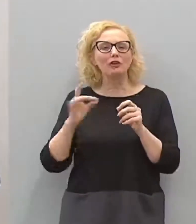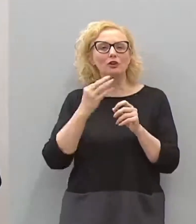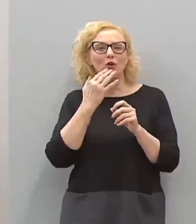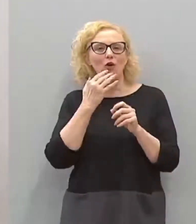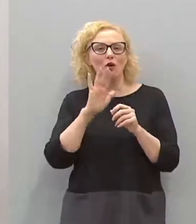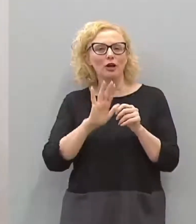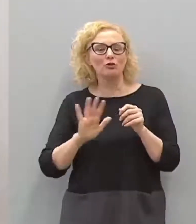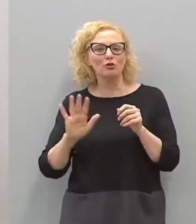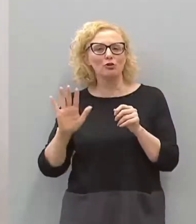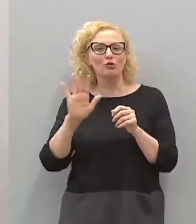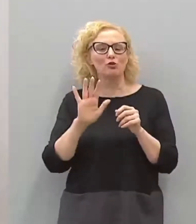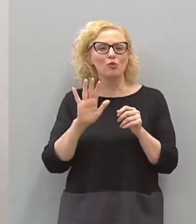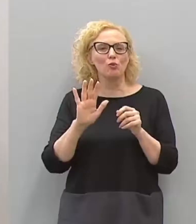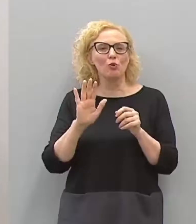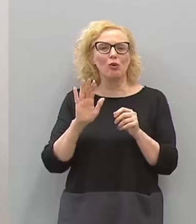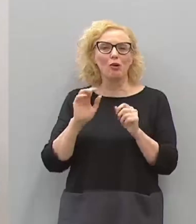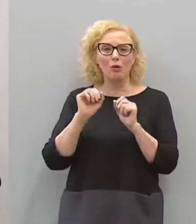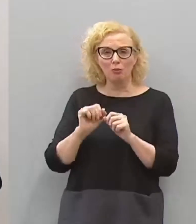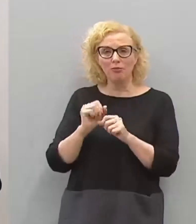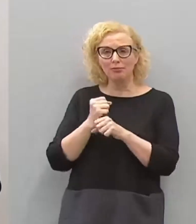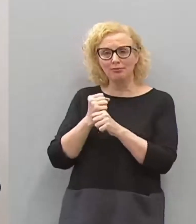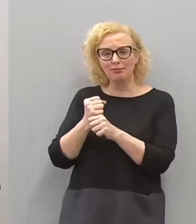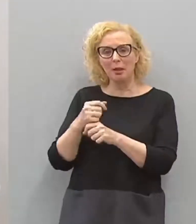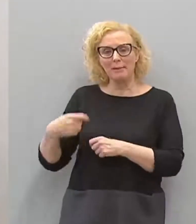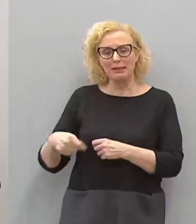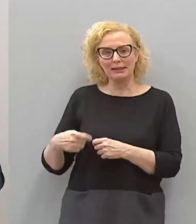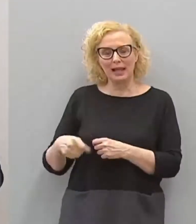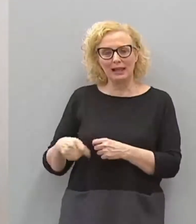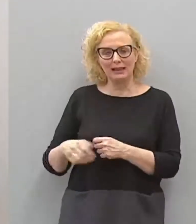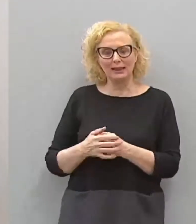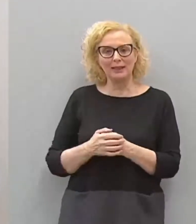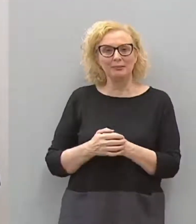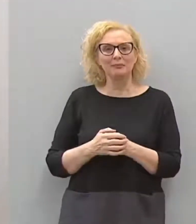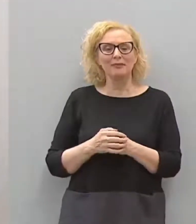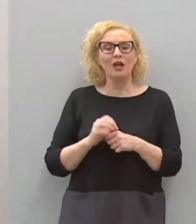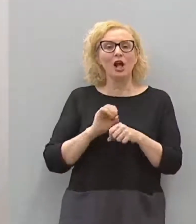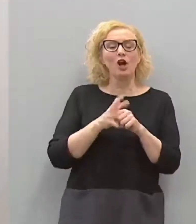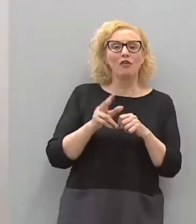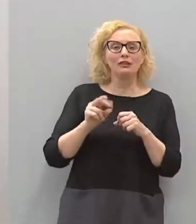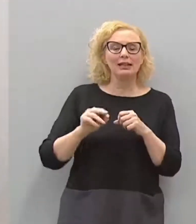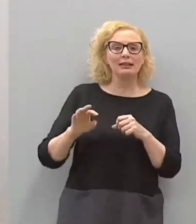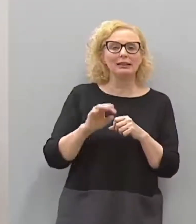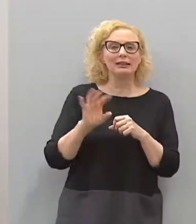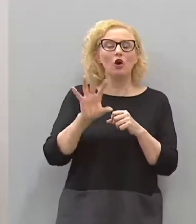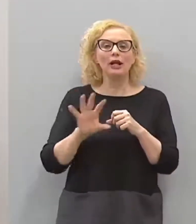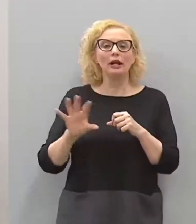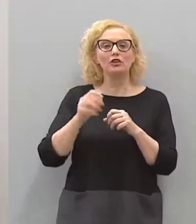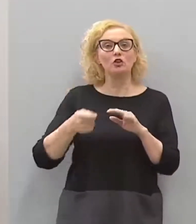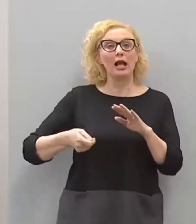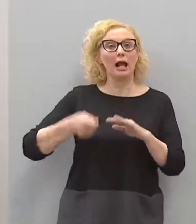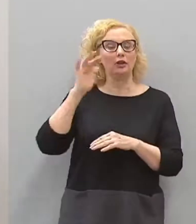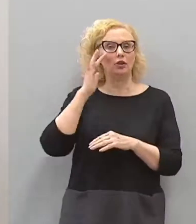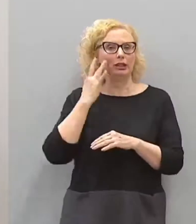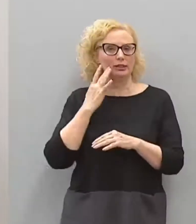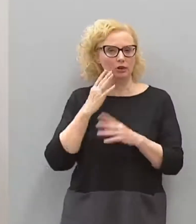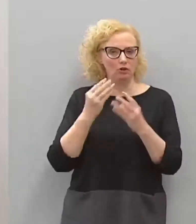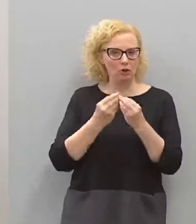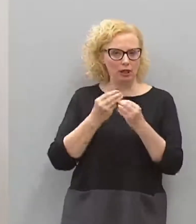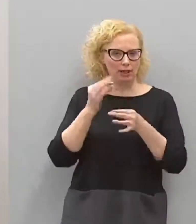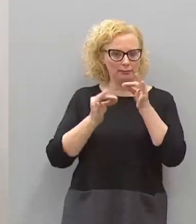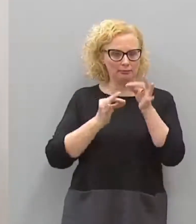questo volevo coinvolgere il presidente bove trentino regioni ad alto rischio scrive un collega per l'istituto